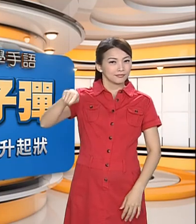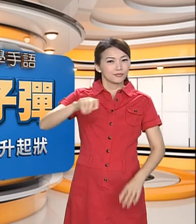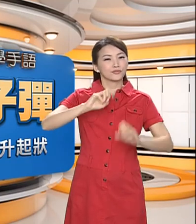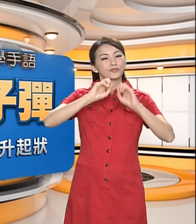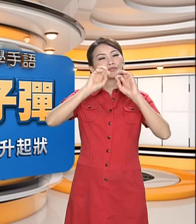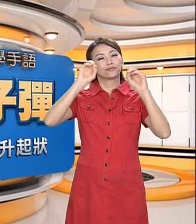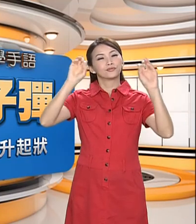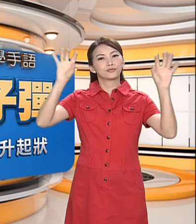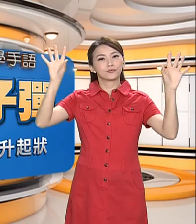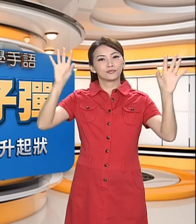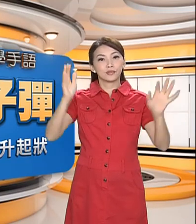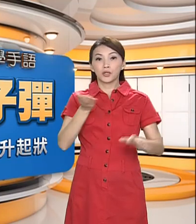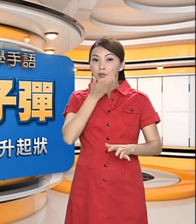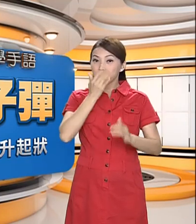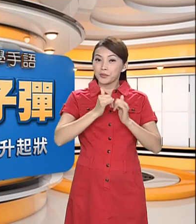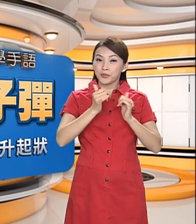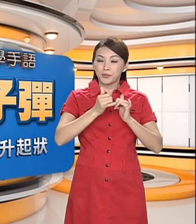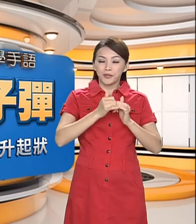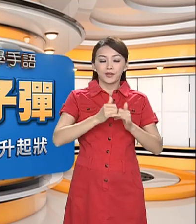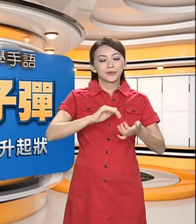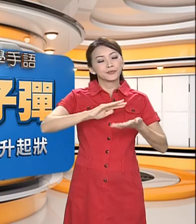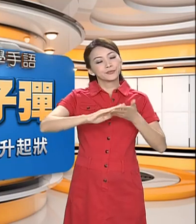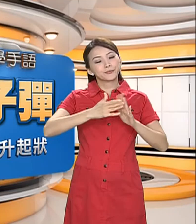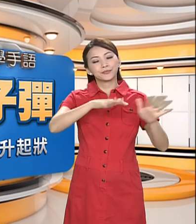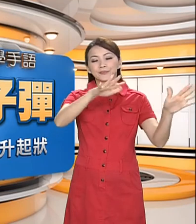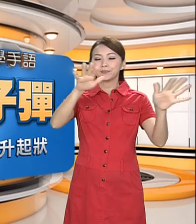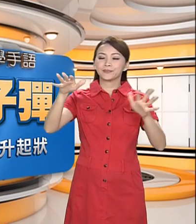者开始推广共乘旅游。